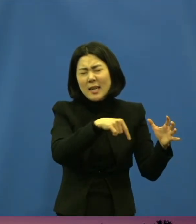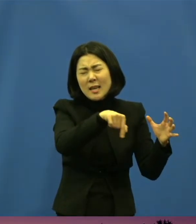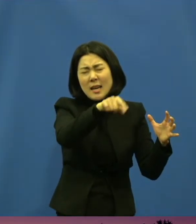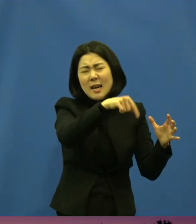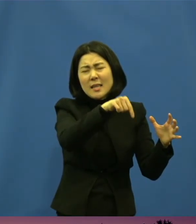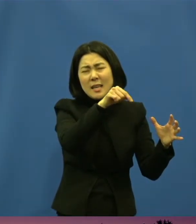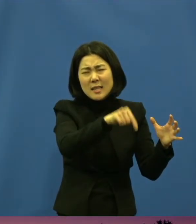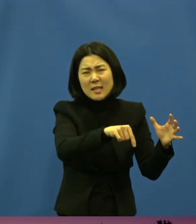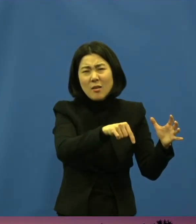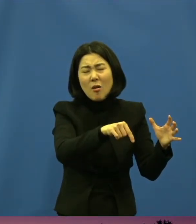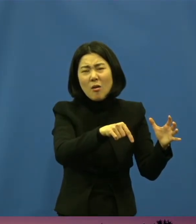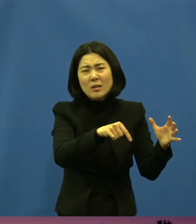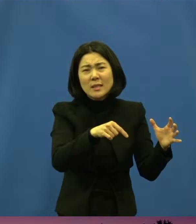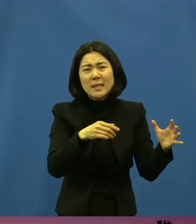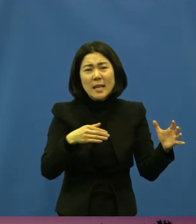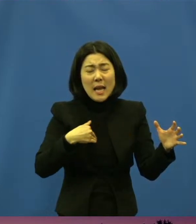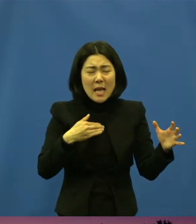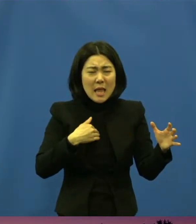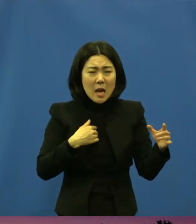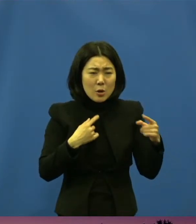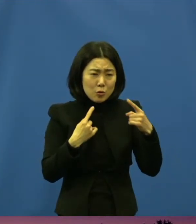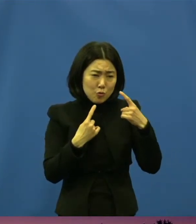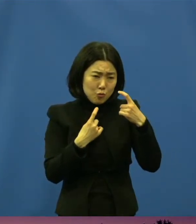육신의 정욕, 안목의 정욕, 이생의 자랑.